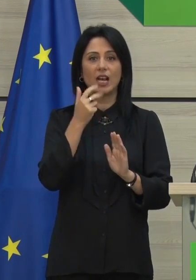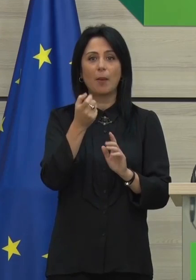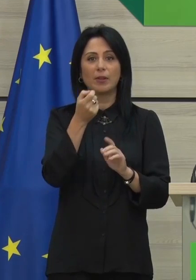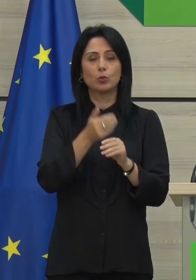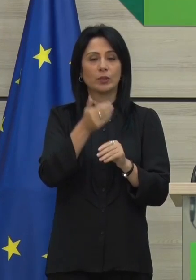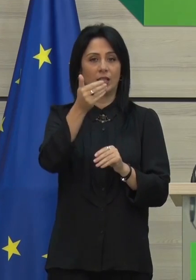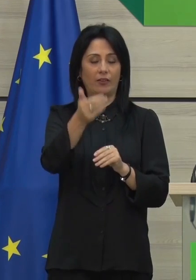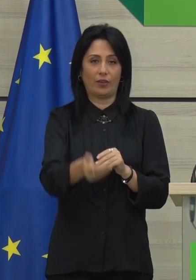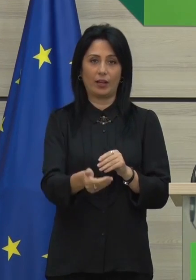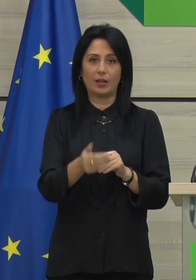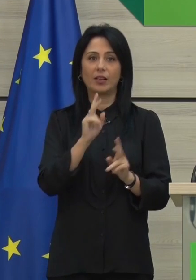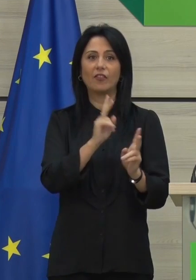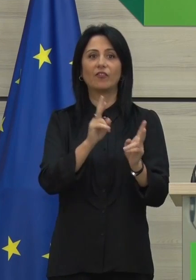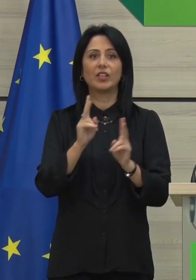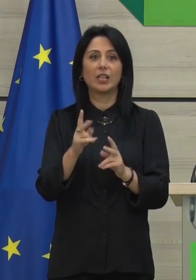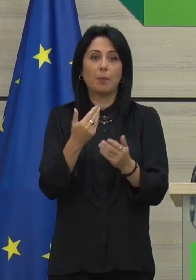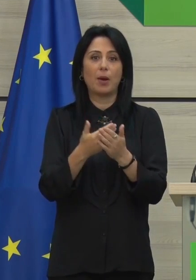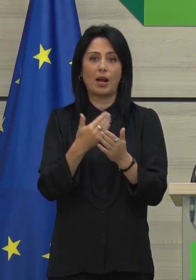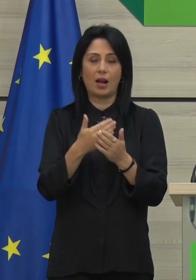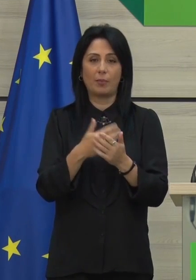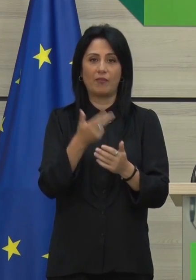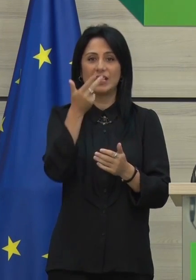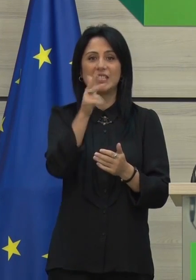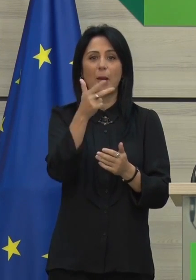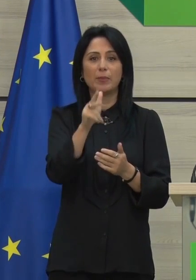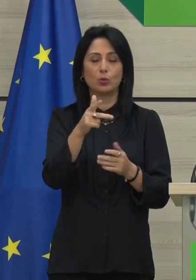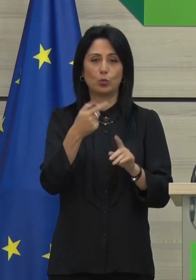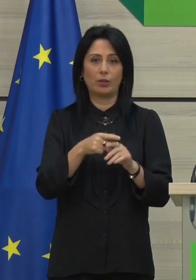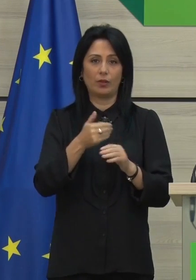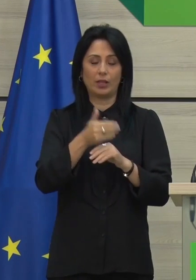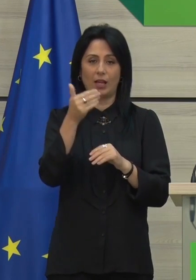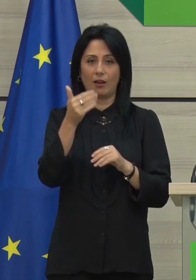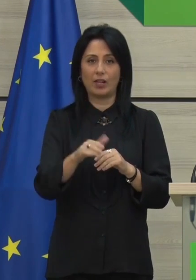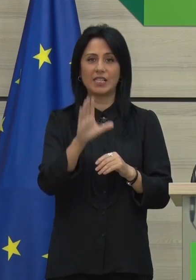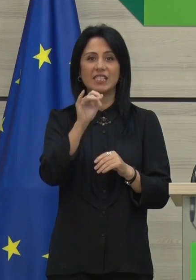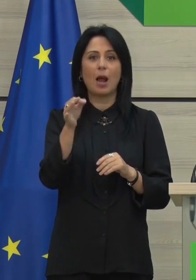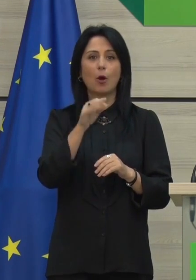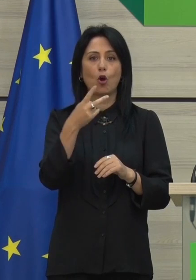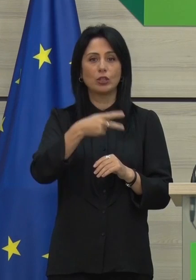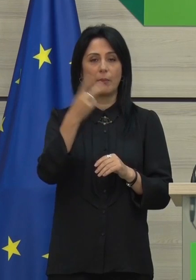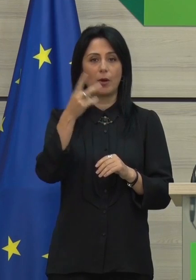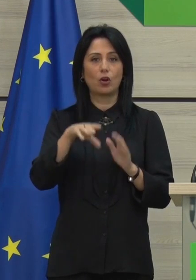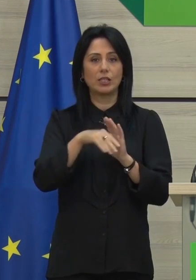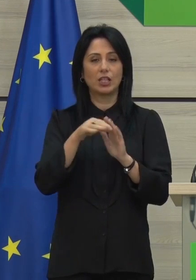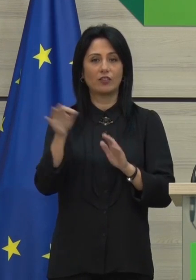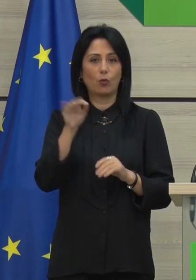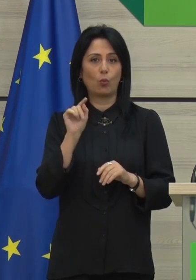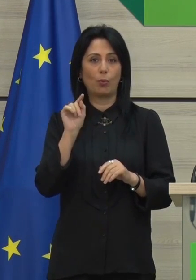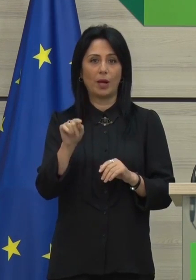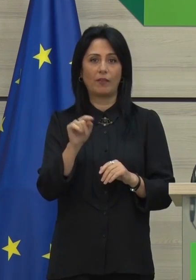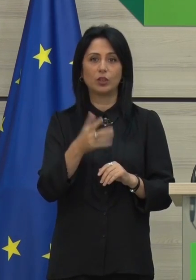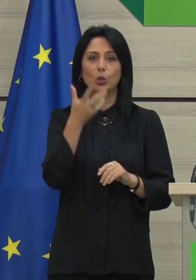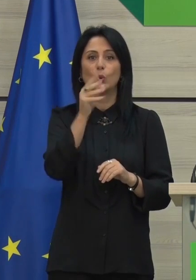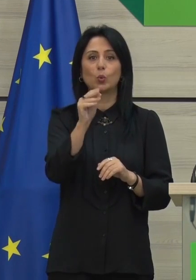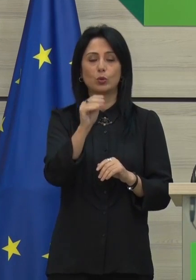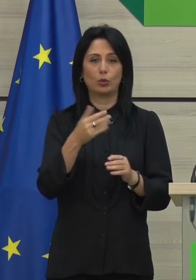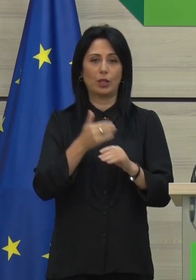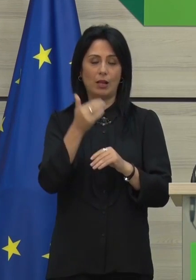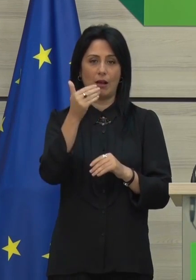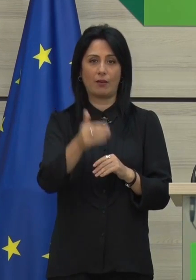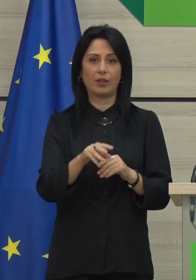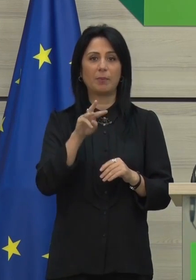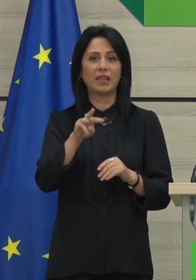წუთით გვიან, ვინაიდან მაგალითად 3 წუთის დაგვიანებით დაიწყო სამგორის 22 საარჩევნო უბანზე, 5 წუთის